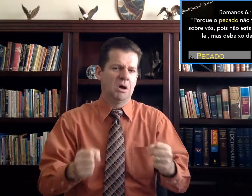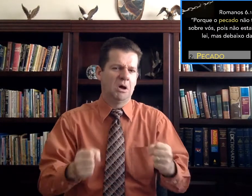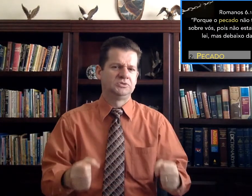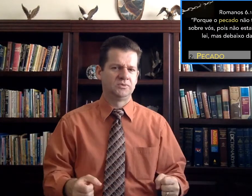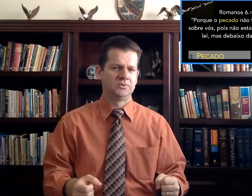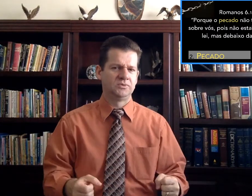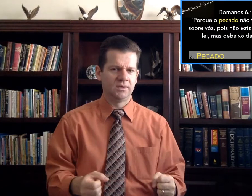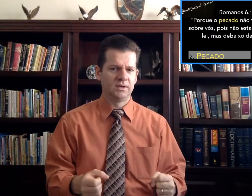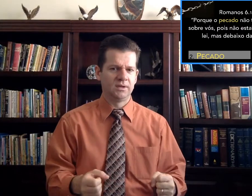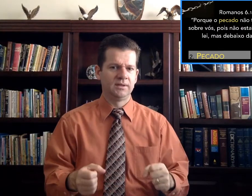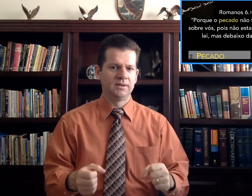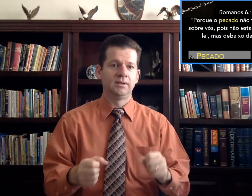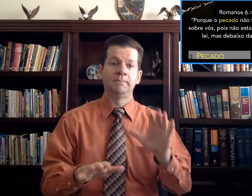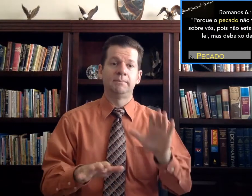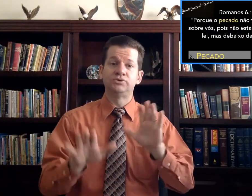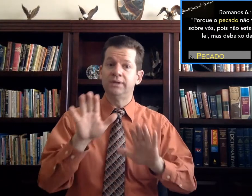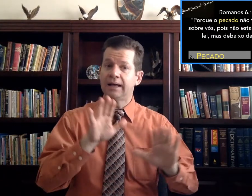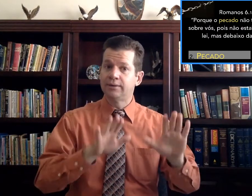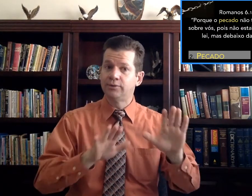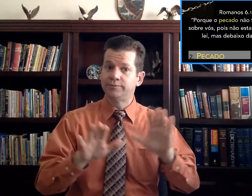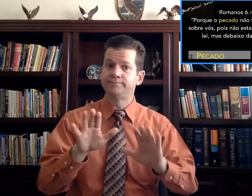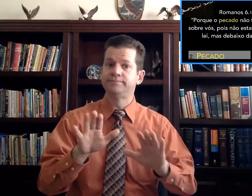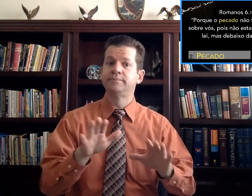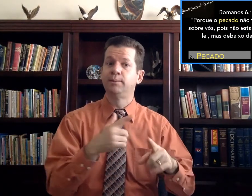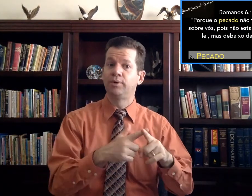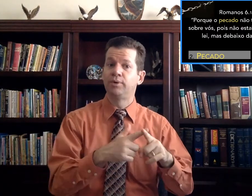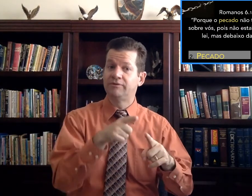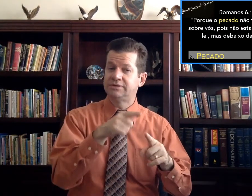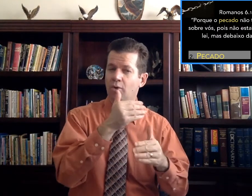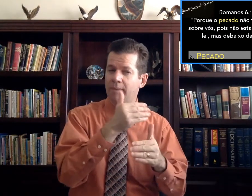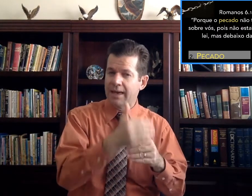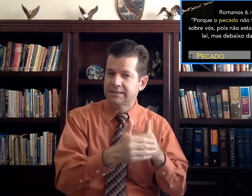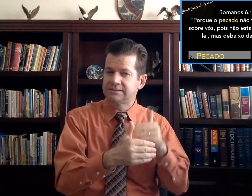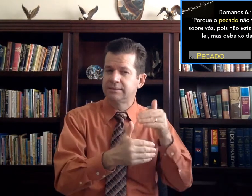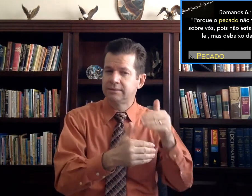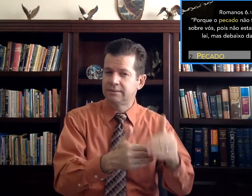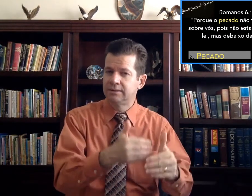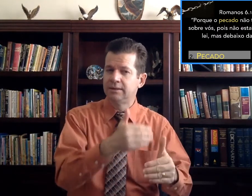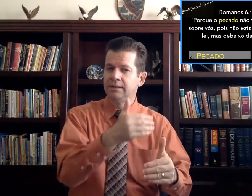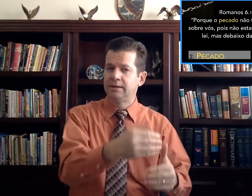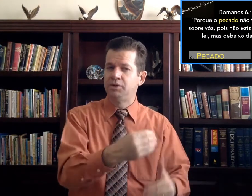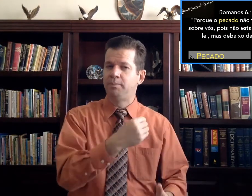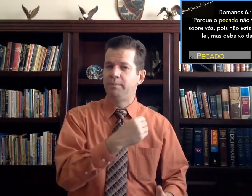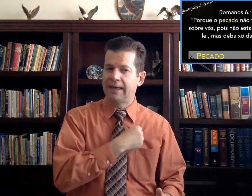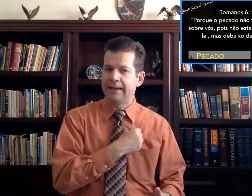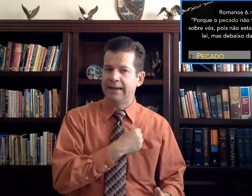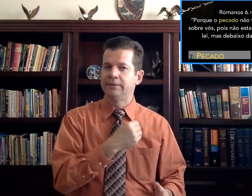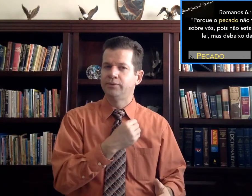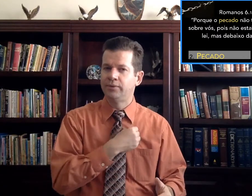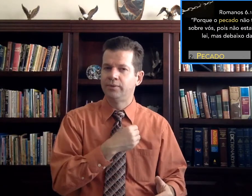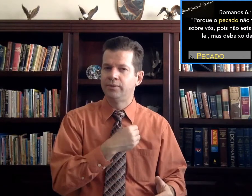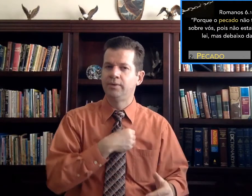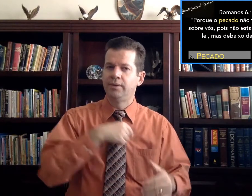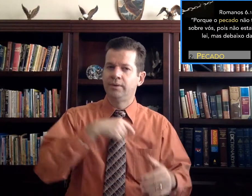posso. Mas cuidado, porque você começa no pecado e